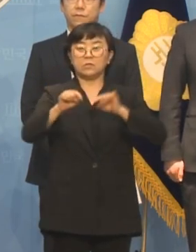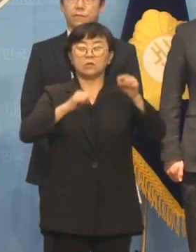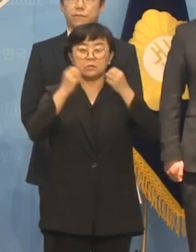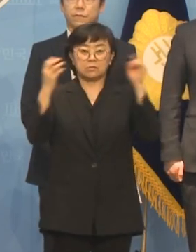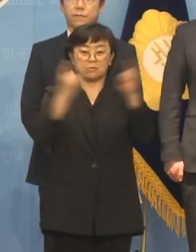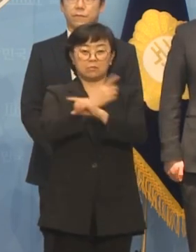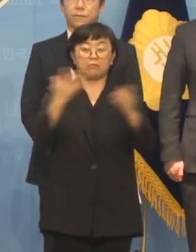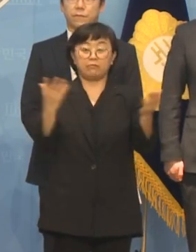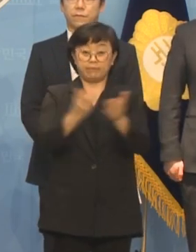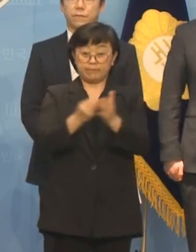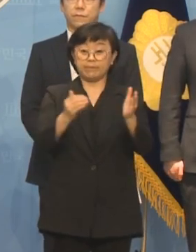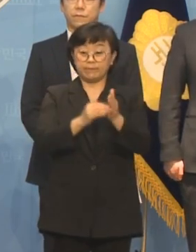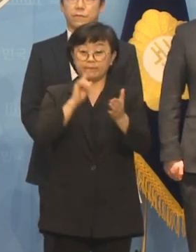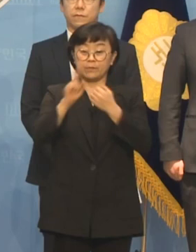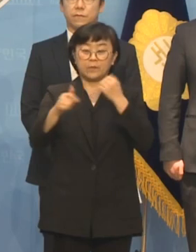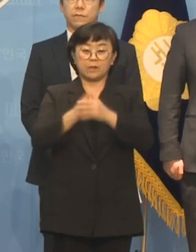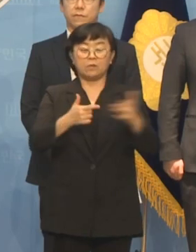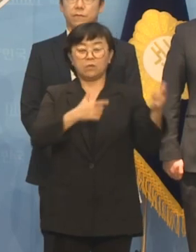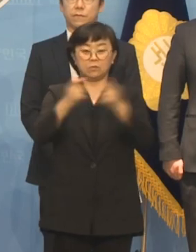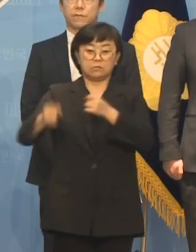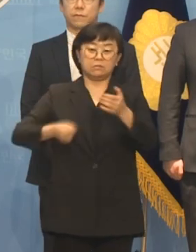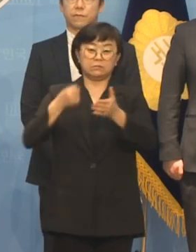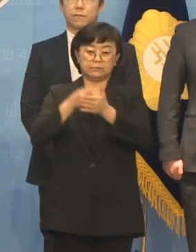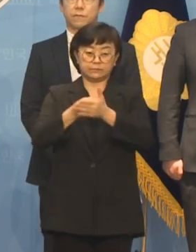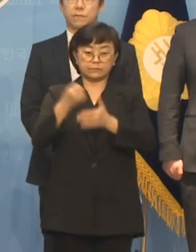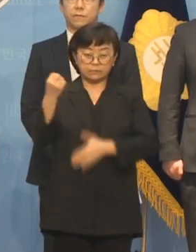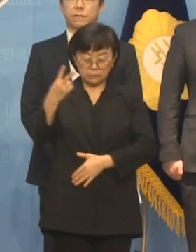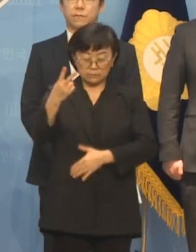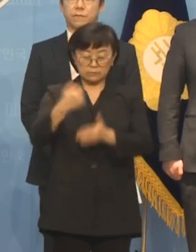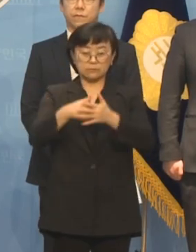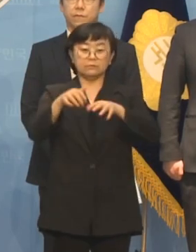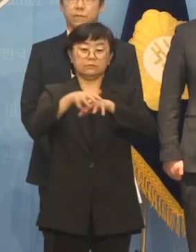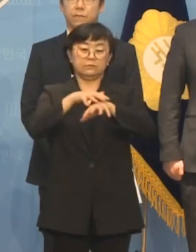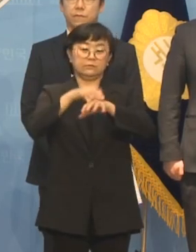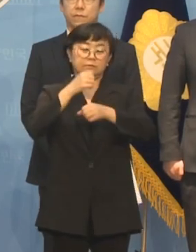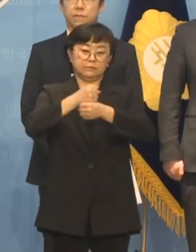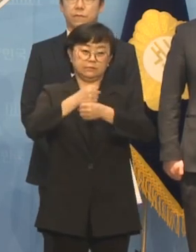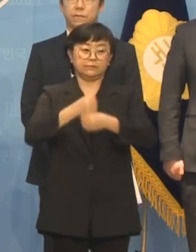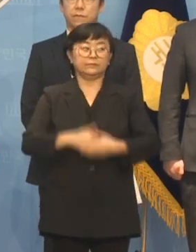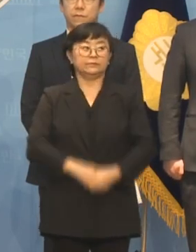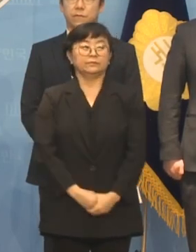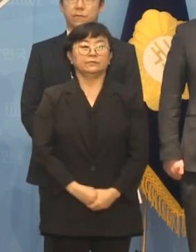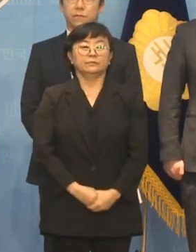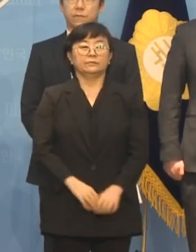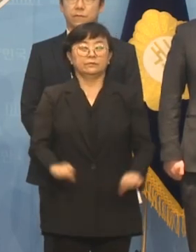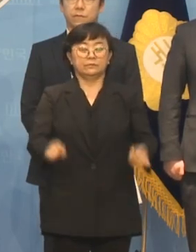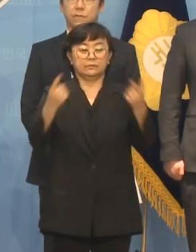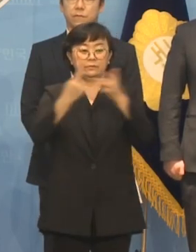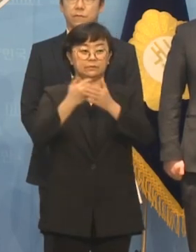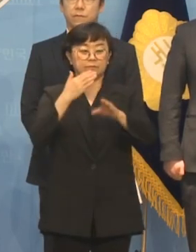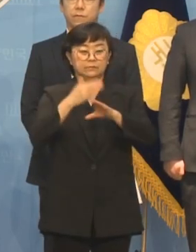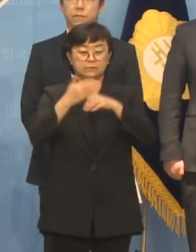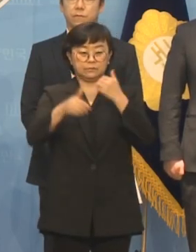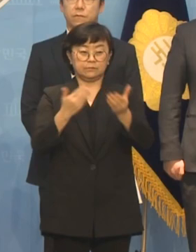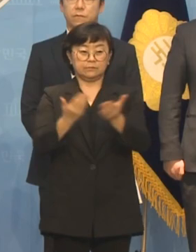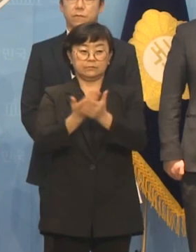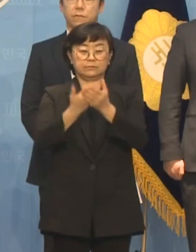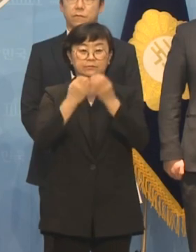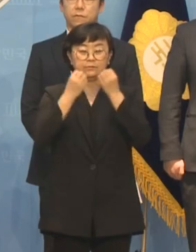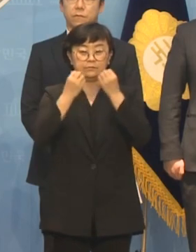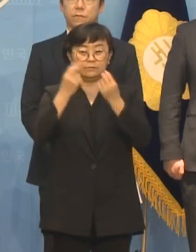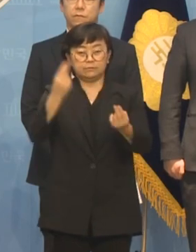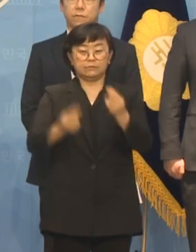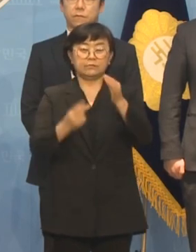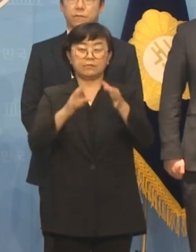정치개혁을 완수하겠다는 공동의 결의를 다시 한번 조직해냅시다. 동시에 민주진보진영의 비례연합정당